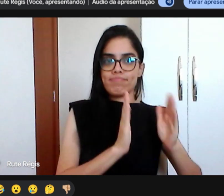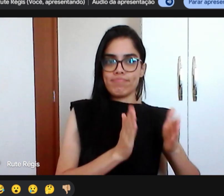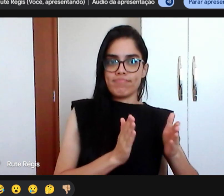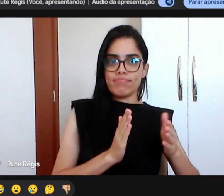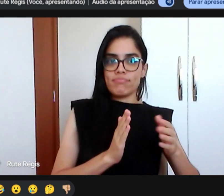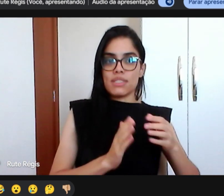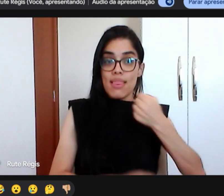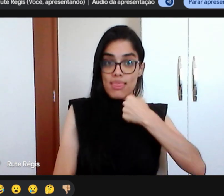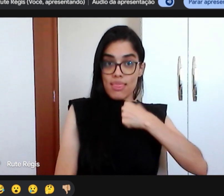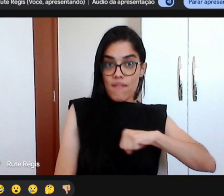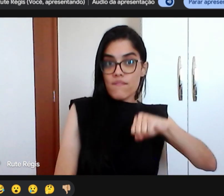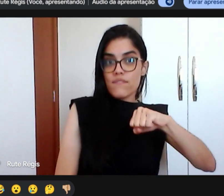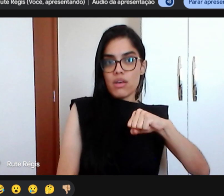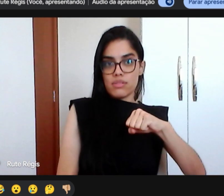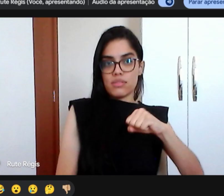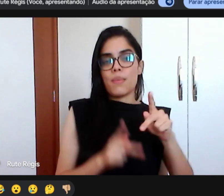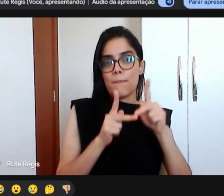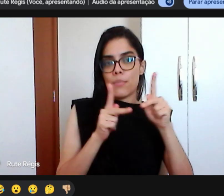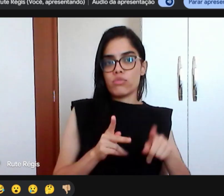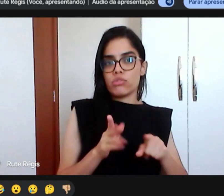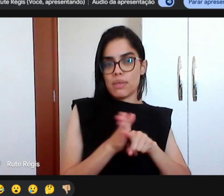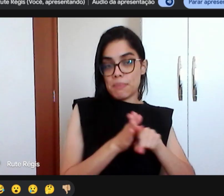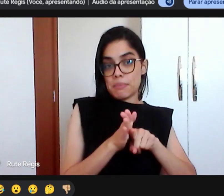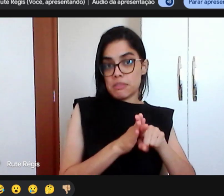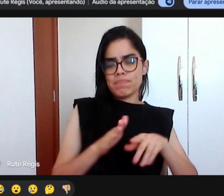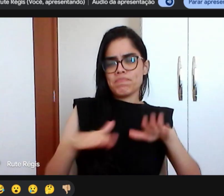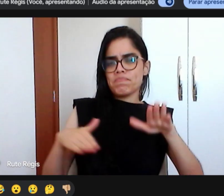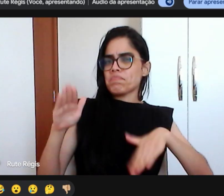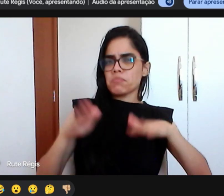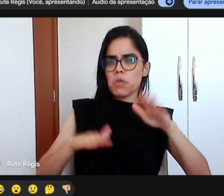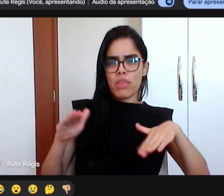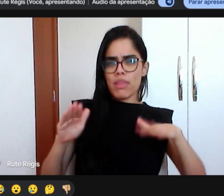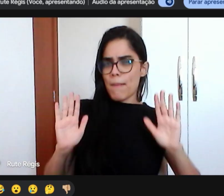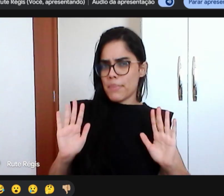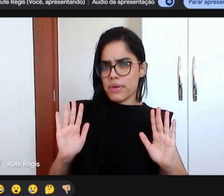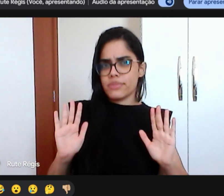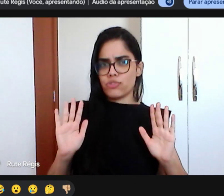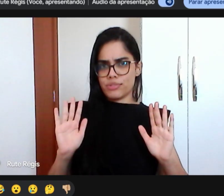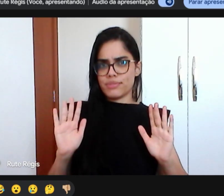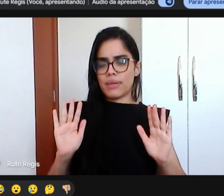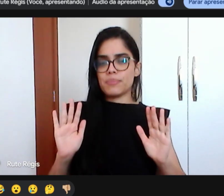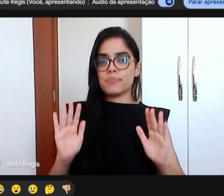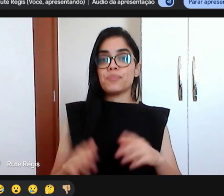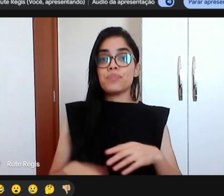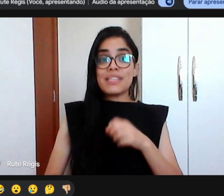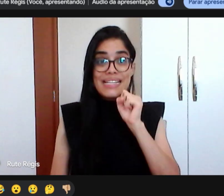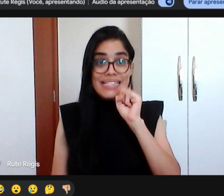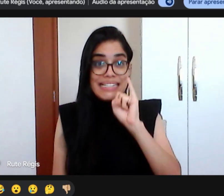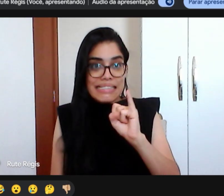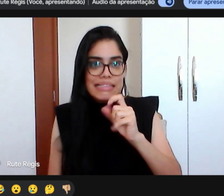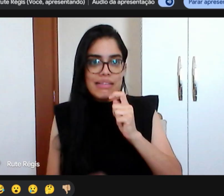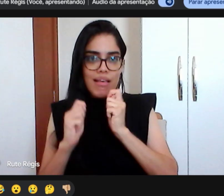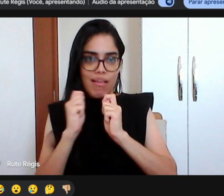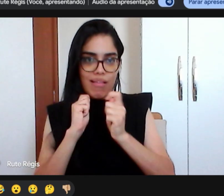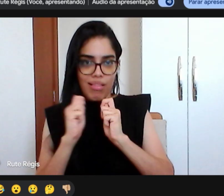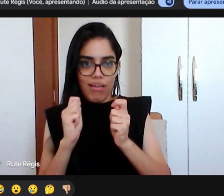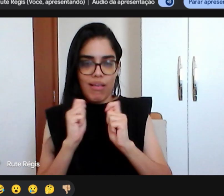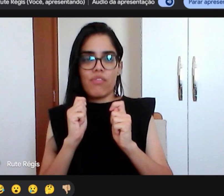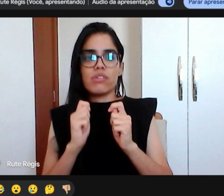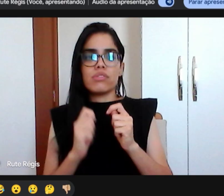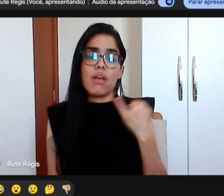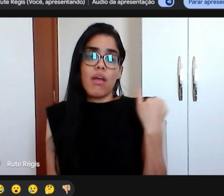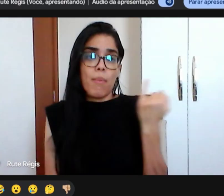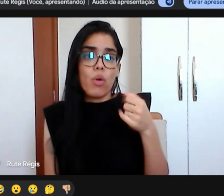Alguns, né, contém a etapa de entrevista e defesa do projeto, então depende